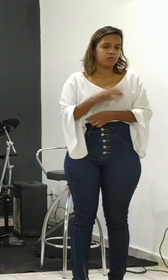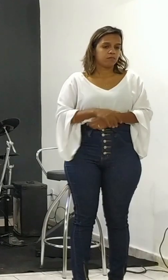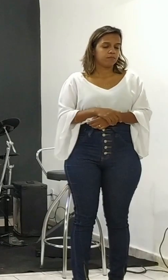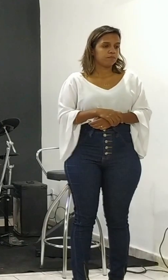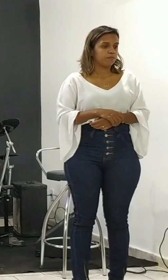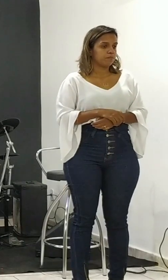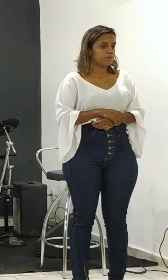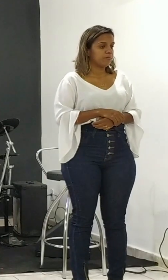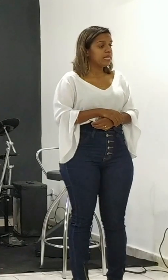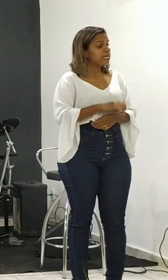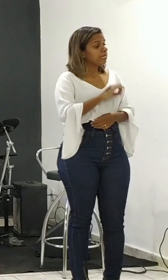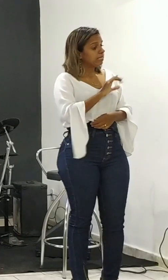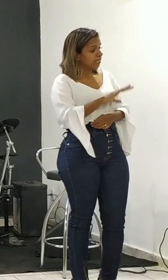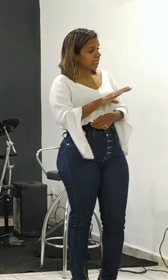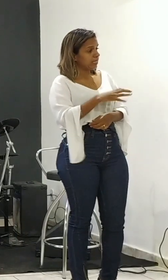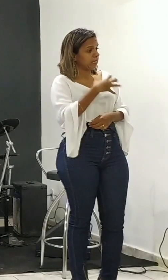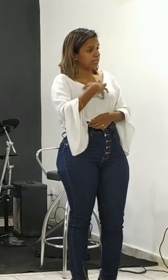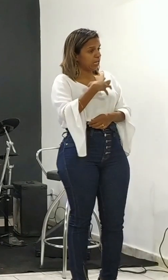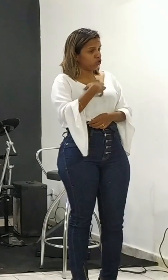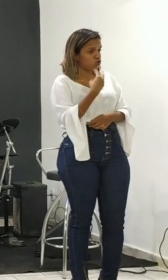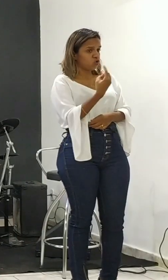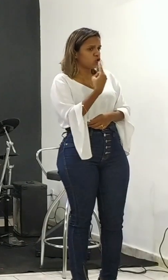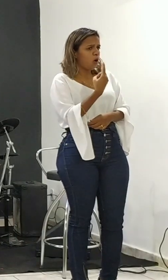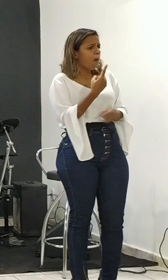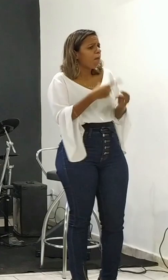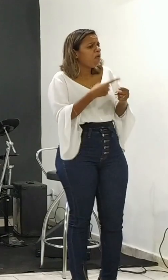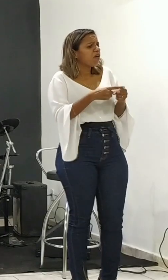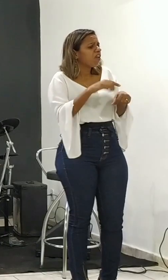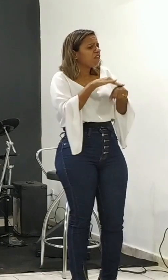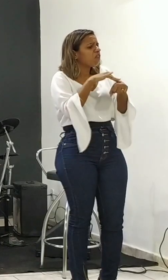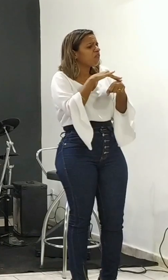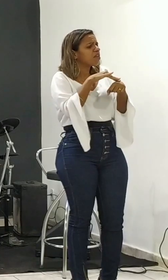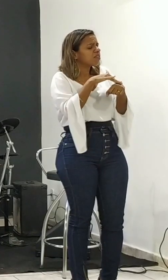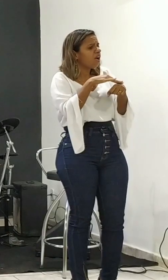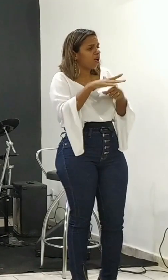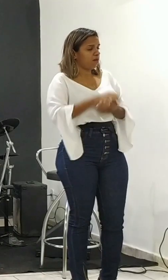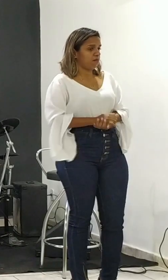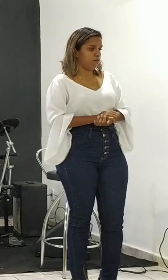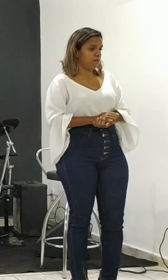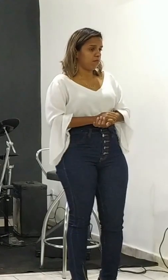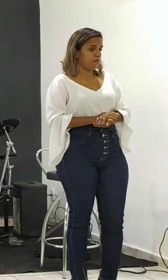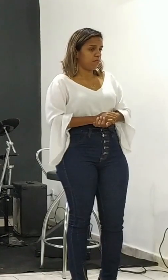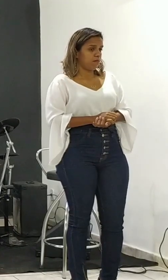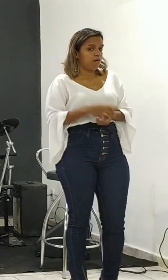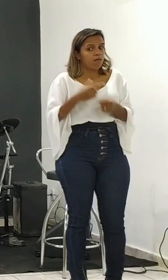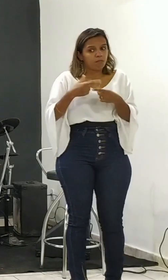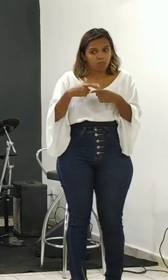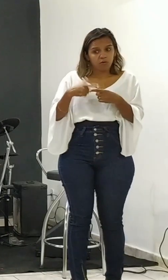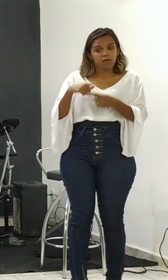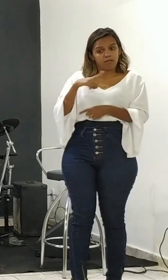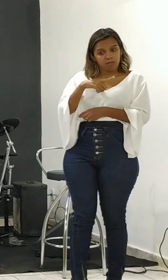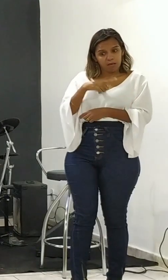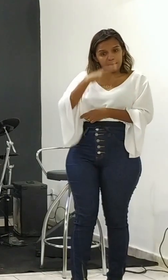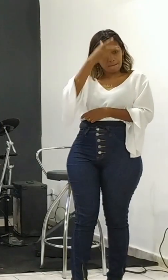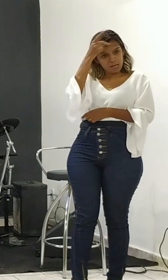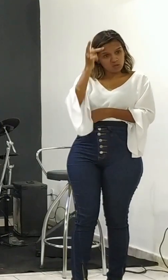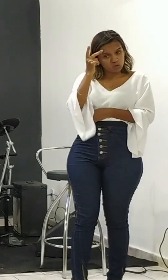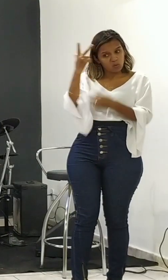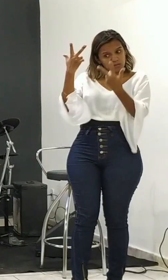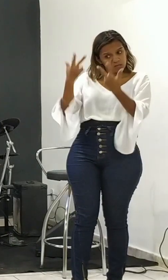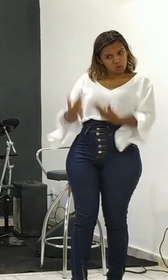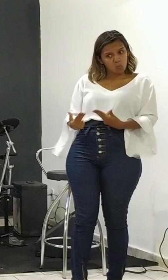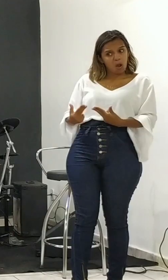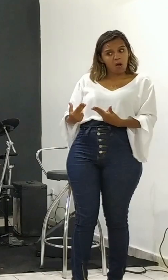Se a senhora se sente tão só, então por que veio conversar? Porque tem pessoas solitárias como a senhora.